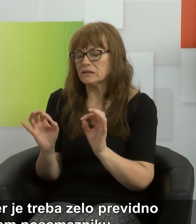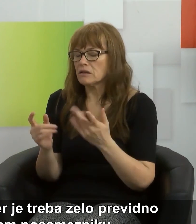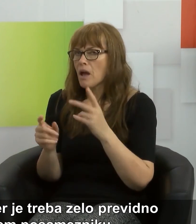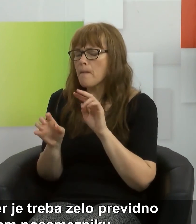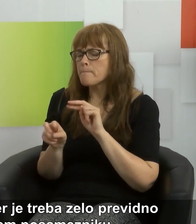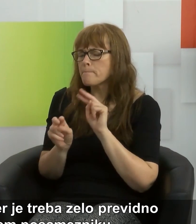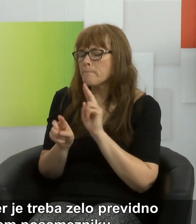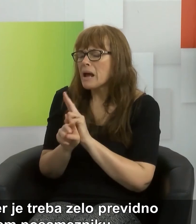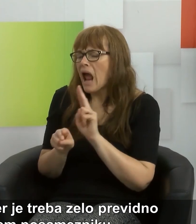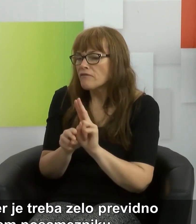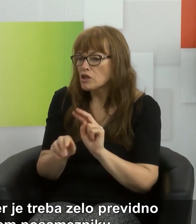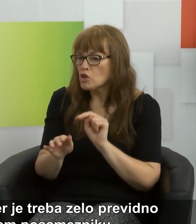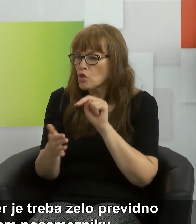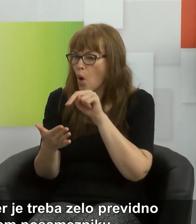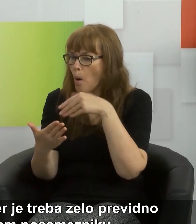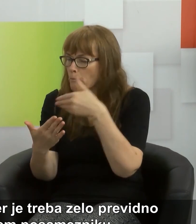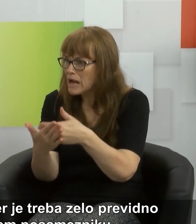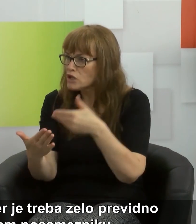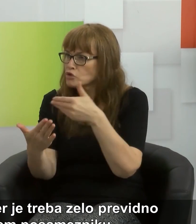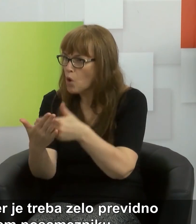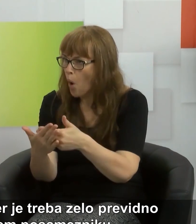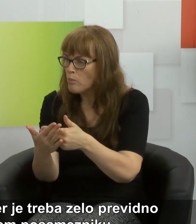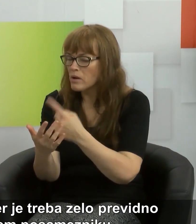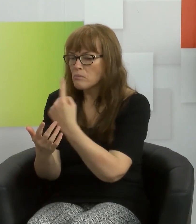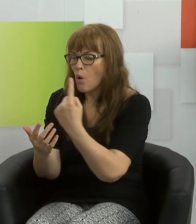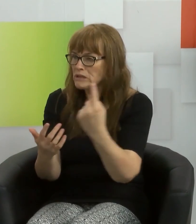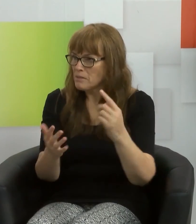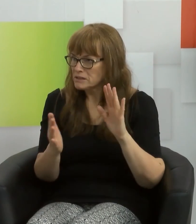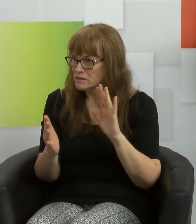previdno pristopati pri vsakemu posamezniku.